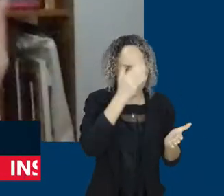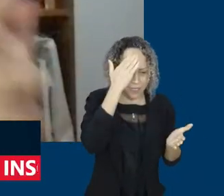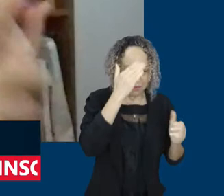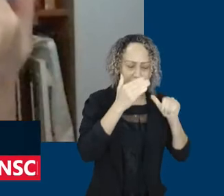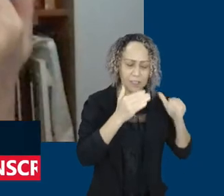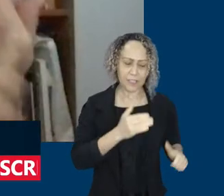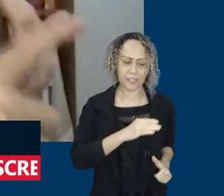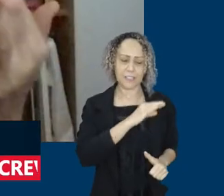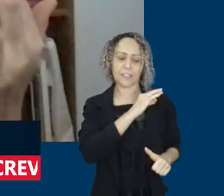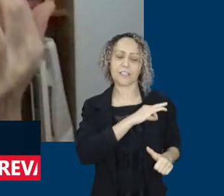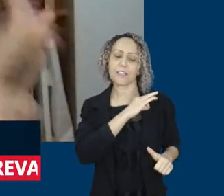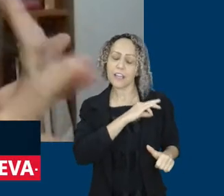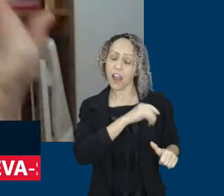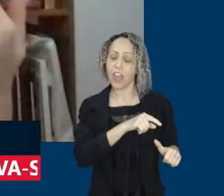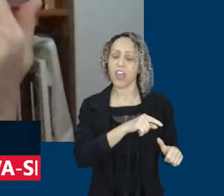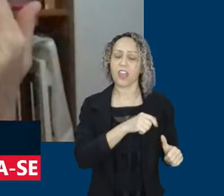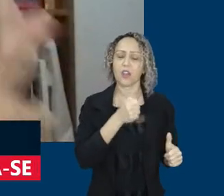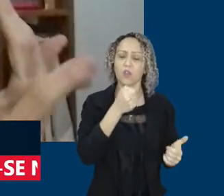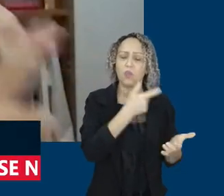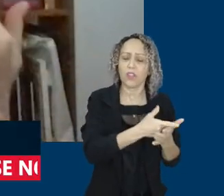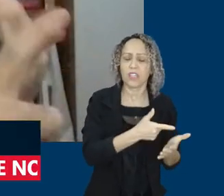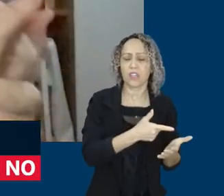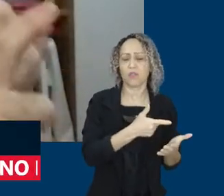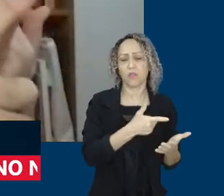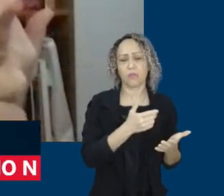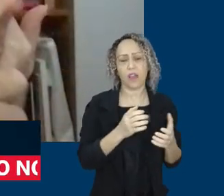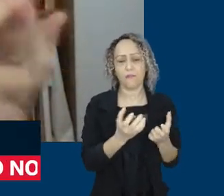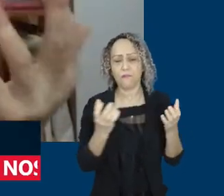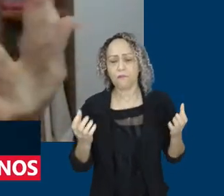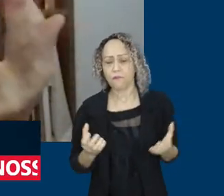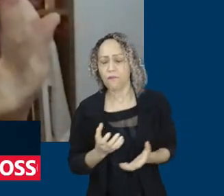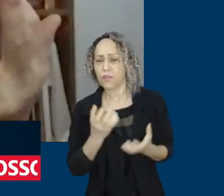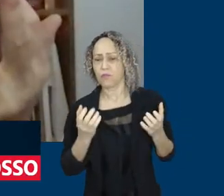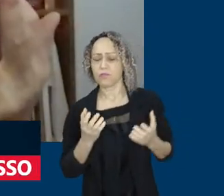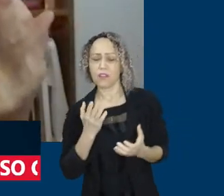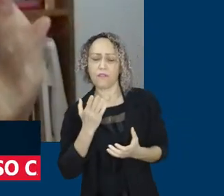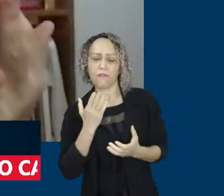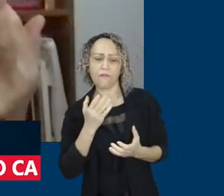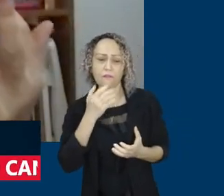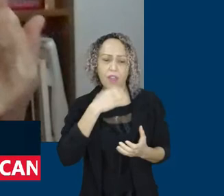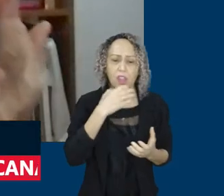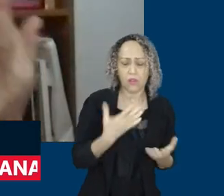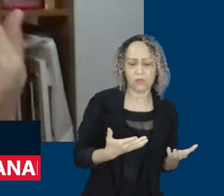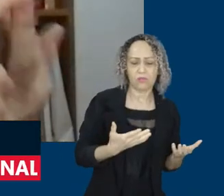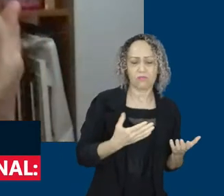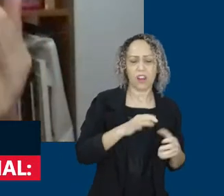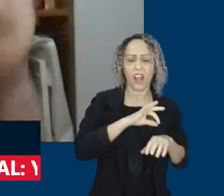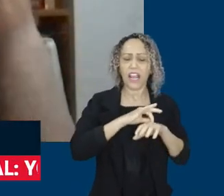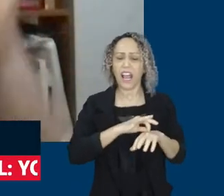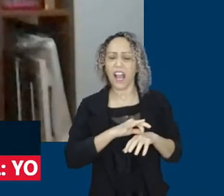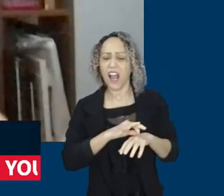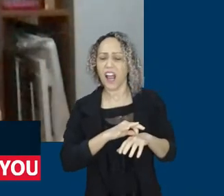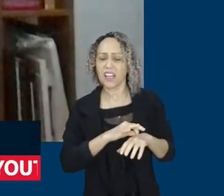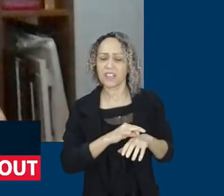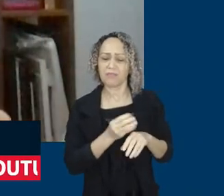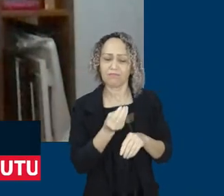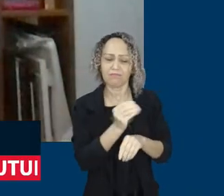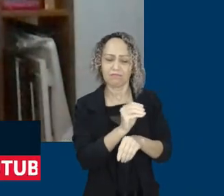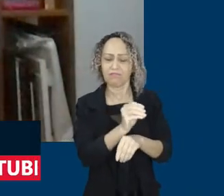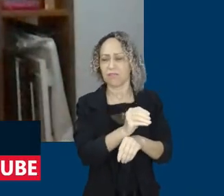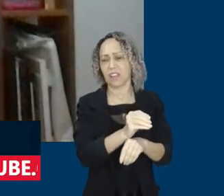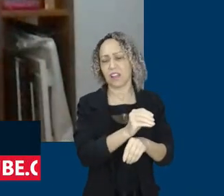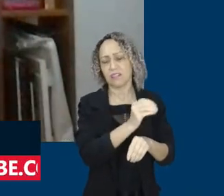comprar, né, fruta, verdura, carne para as crianças. E aí, quando elas comparam com a situação